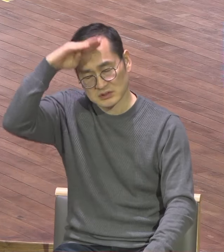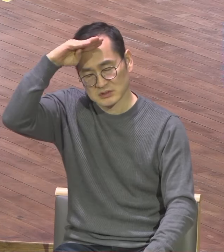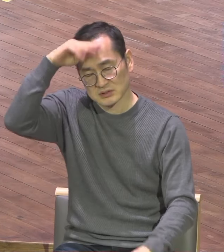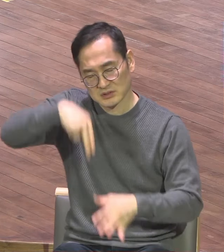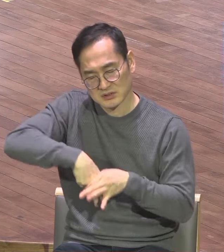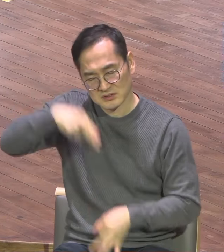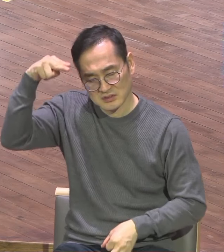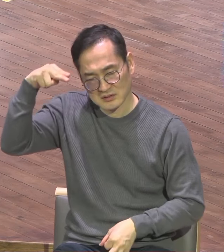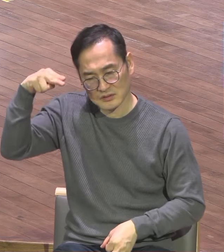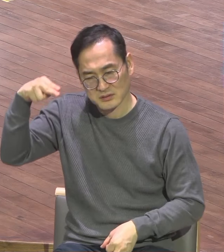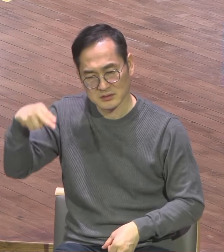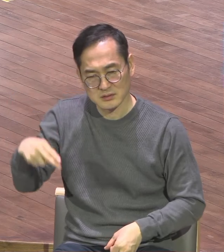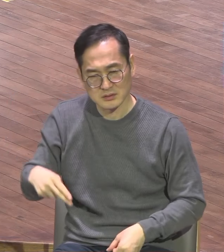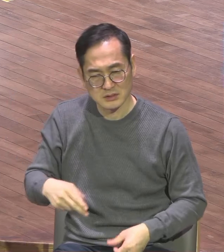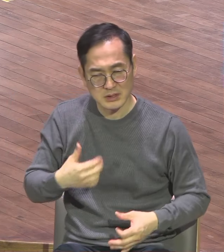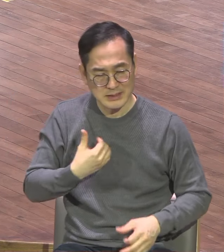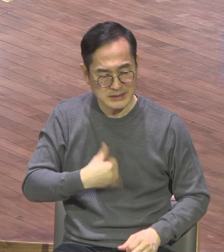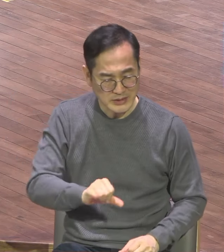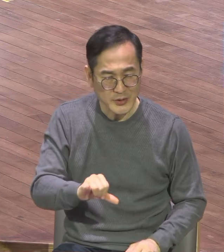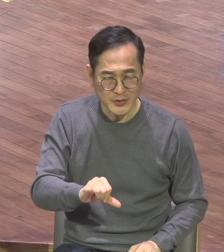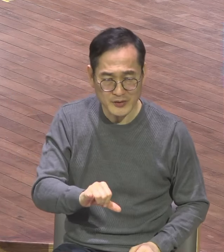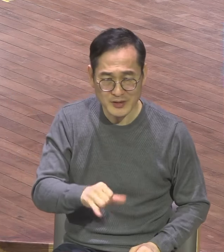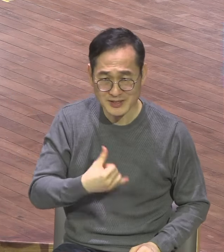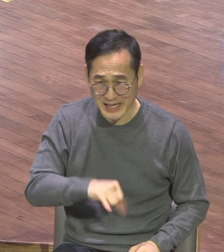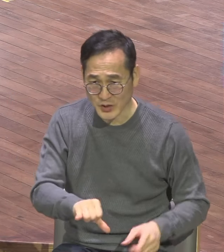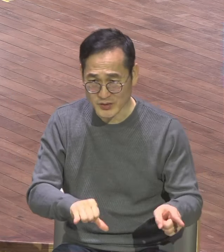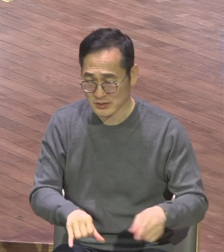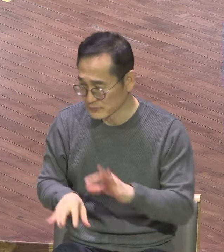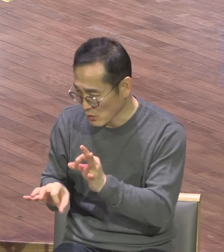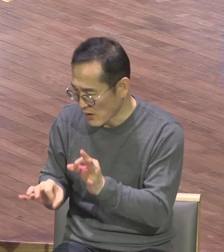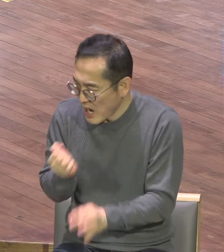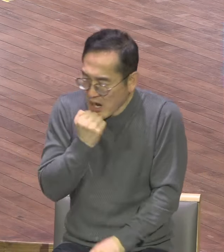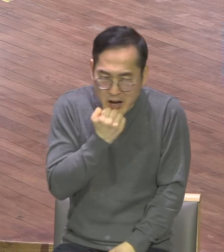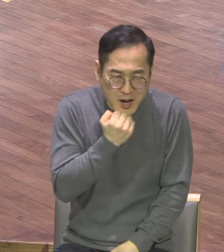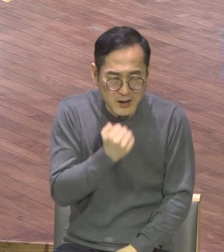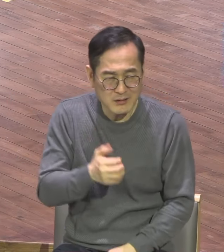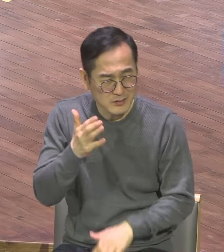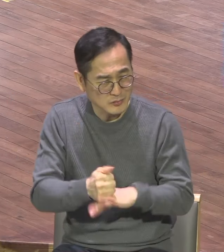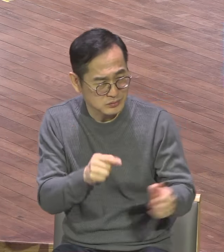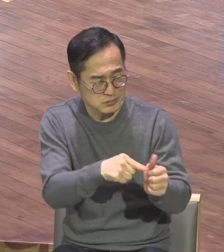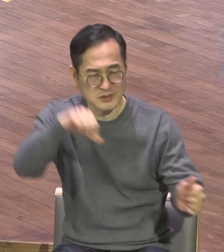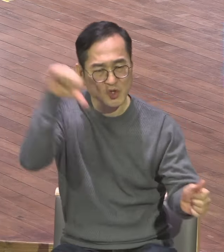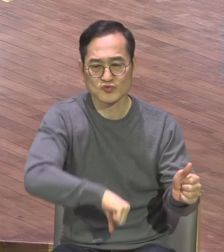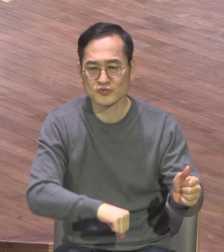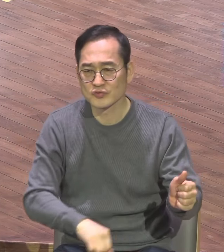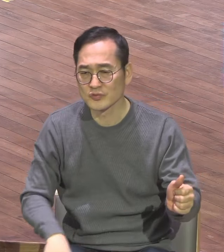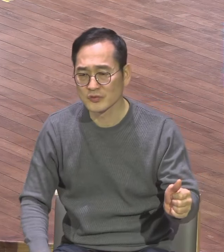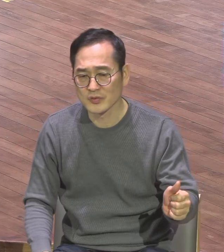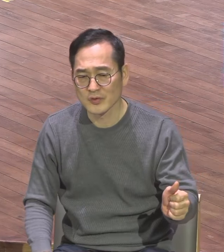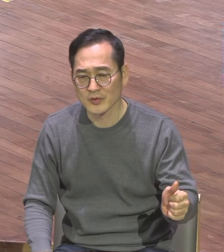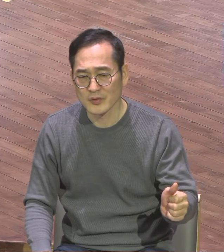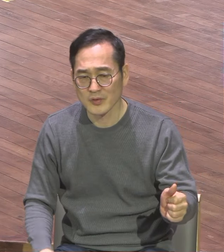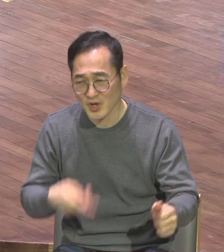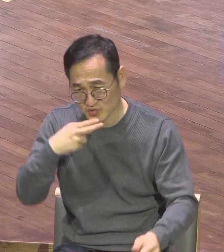자다가 이제 자식을 막 축복하고 저주도 해버려. 뭔 스트레스 그렇게 많이 마, 술을 많이 마셔.